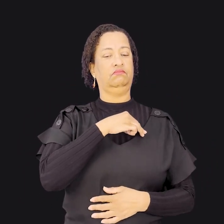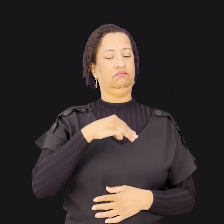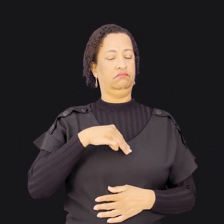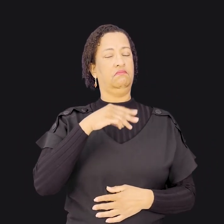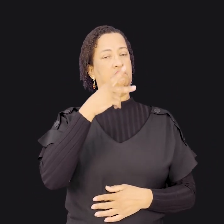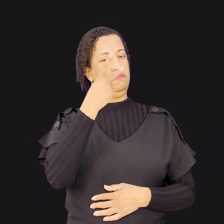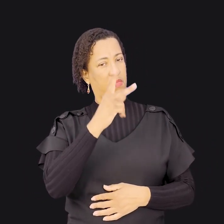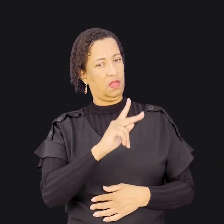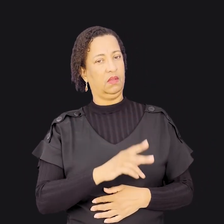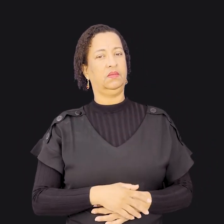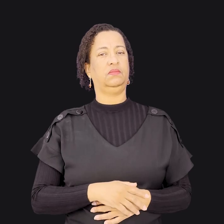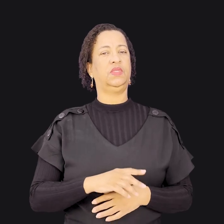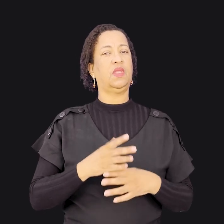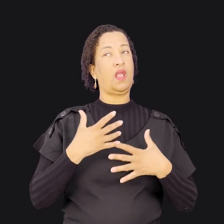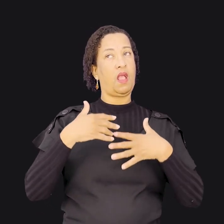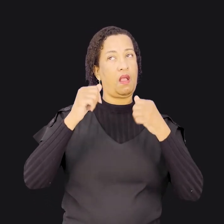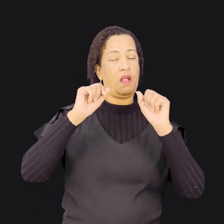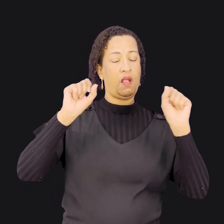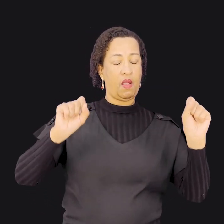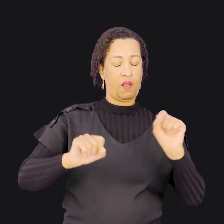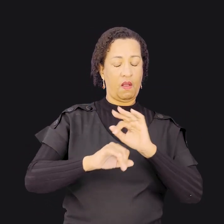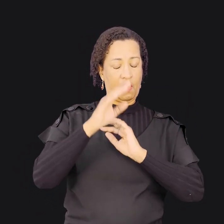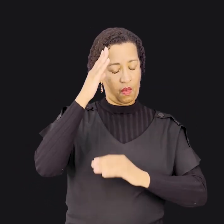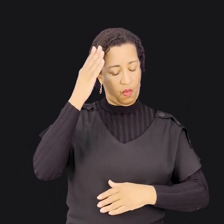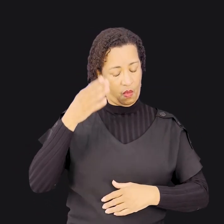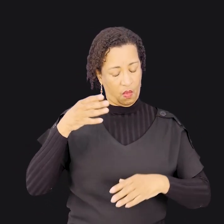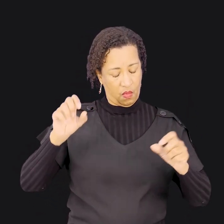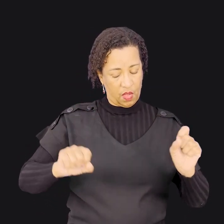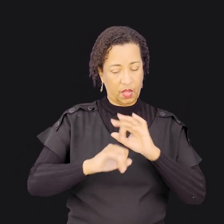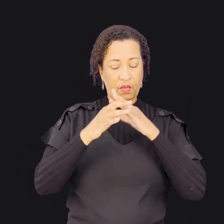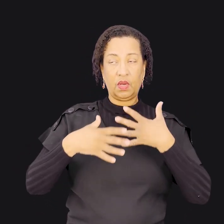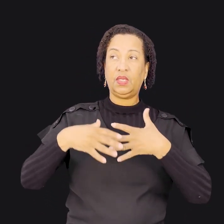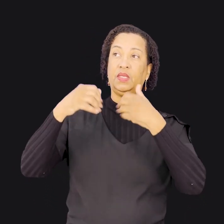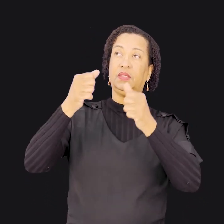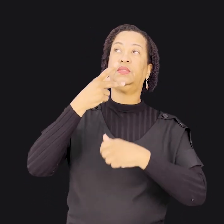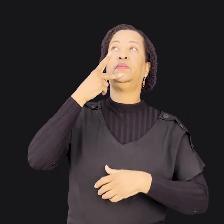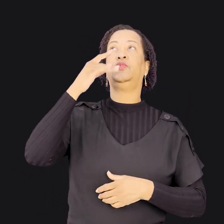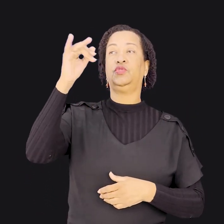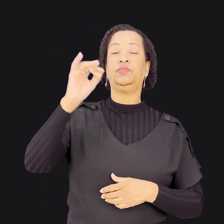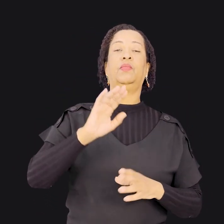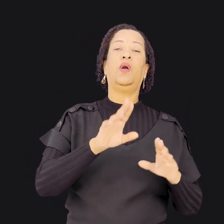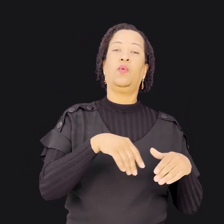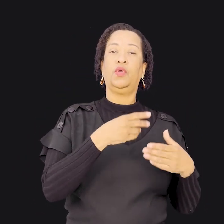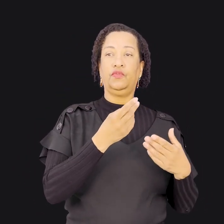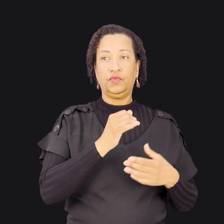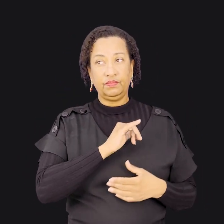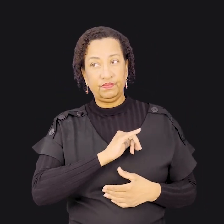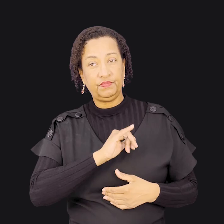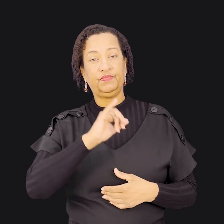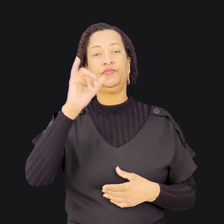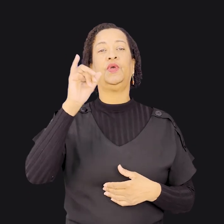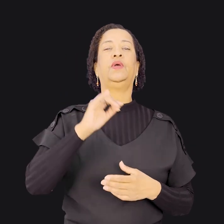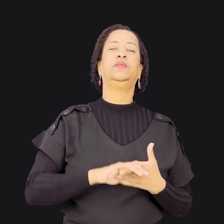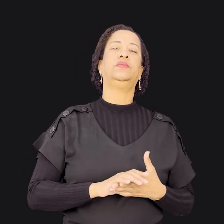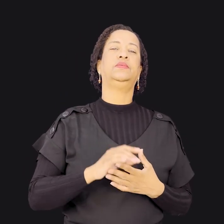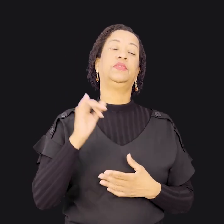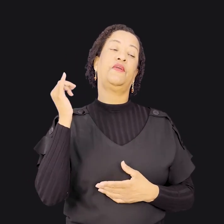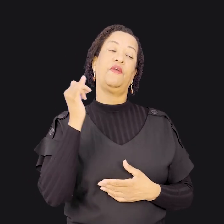majestade. Ele recebeu honra e glória da parte de Deus Pai, quando da suprema glória lhe foi dirigida a voz que disse, este é meu